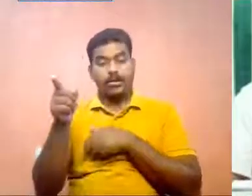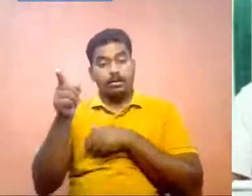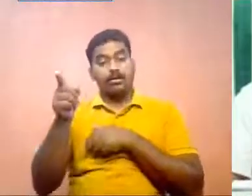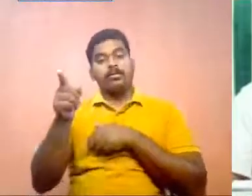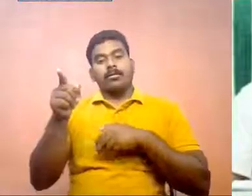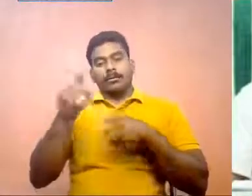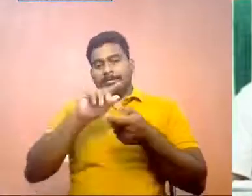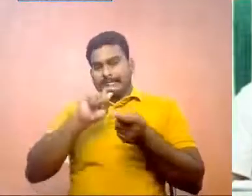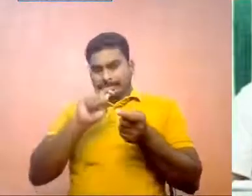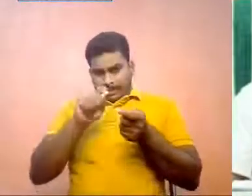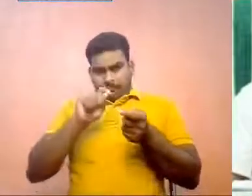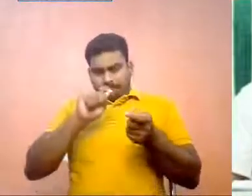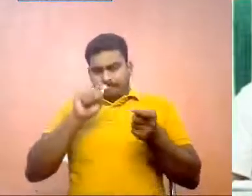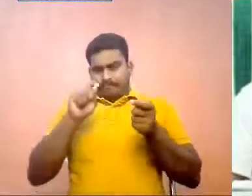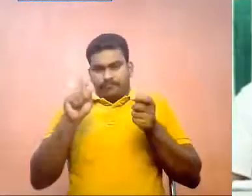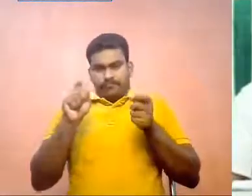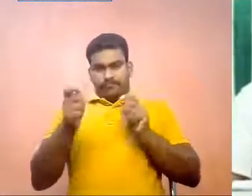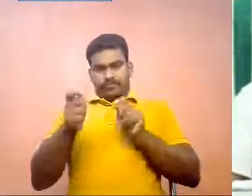ഇവിടെ